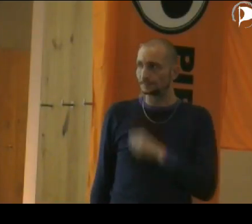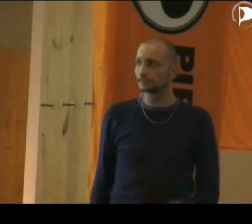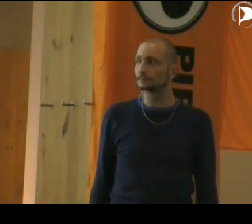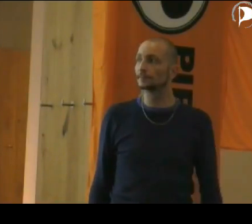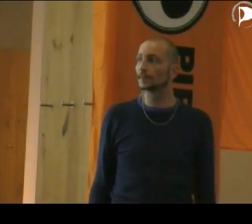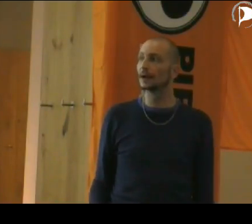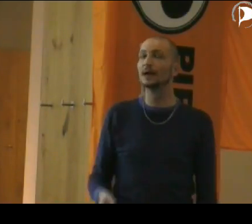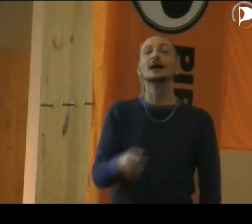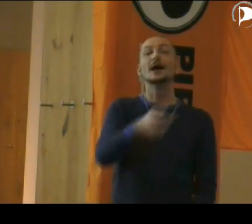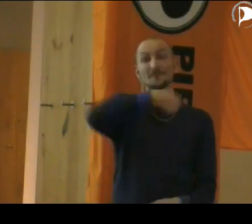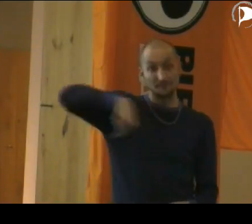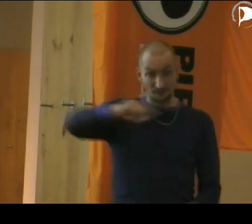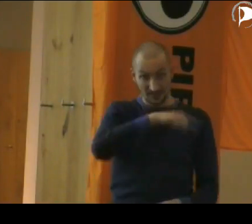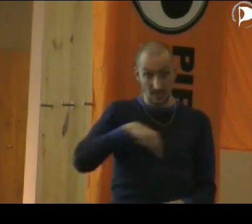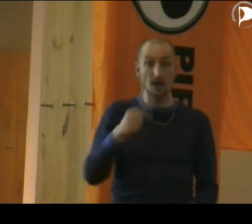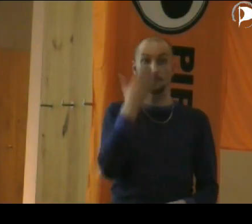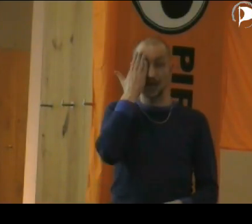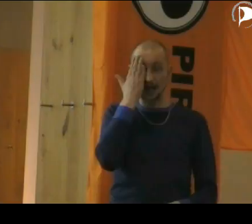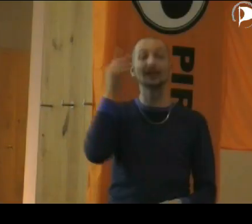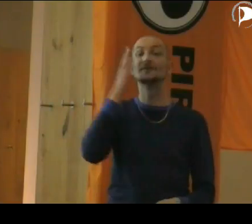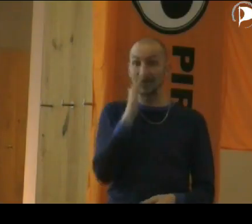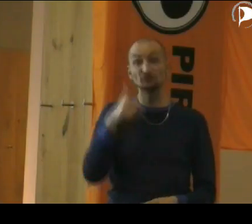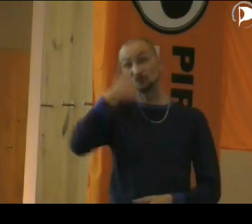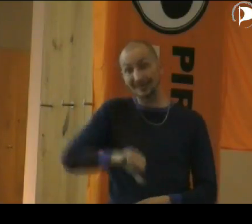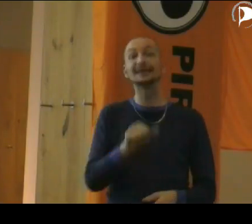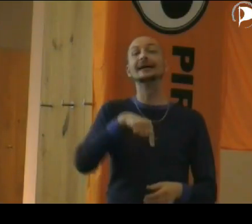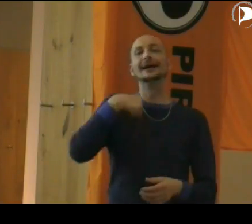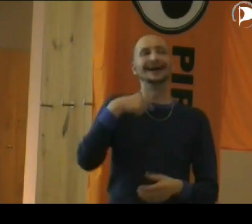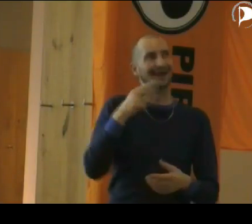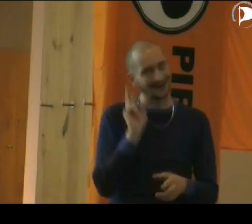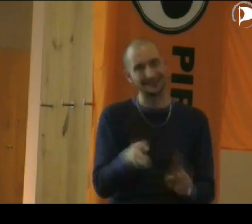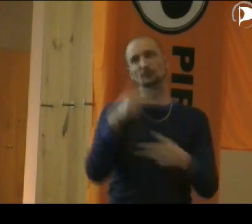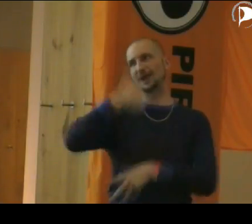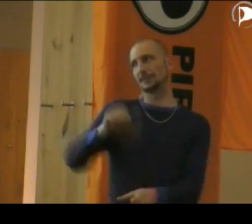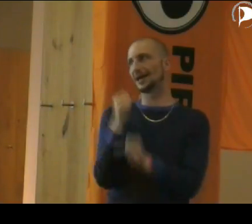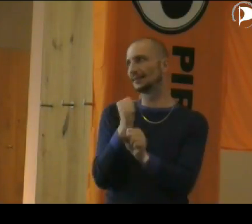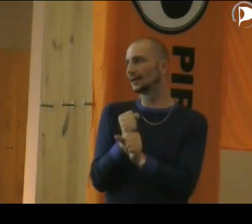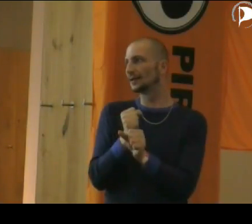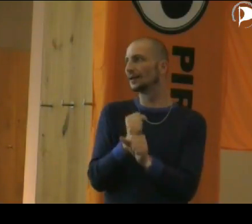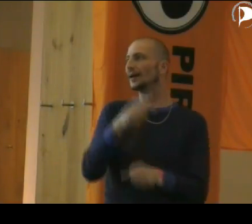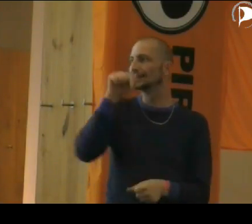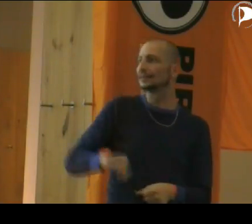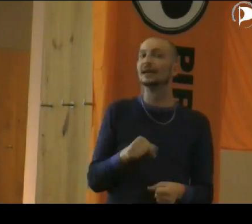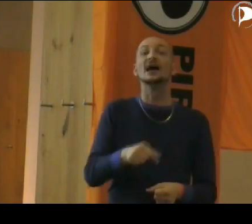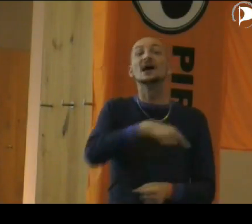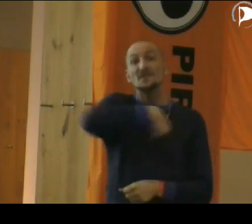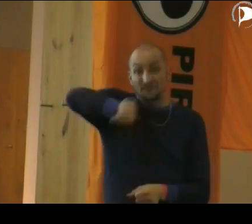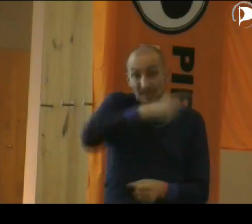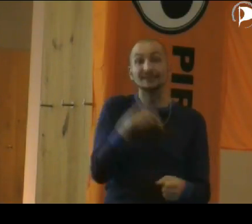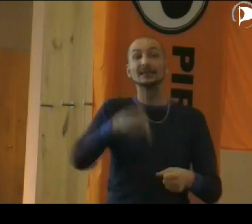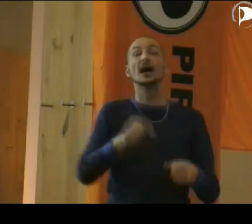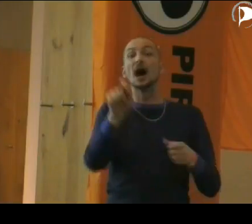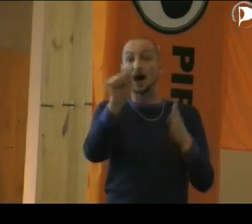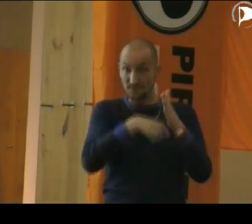der piraten wenn ich mal sehen wir finden haben optimale wieder für die aussage dass